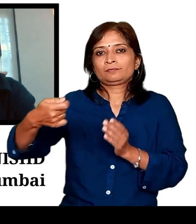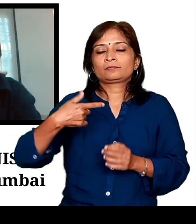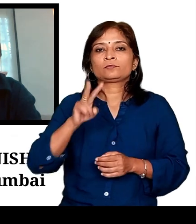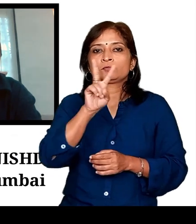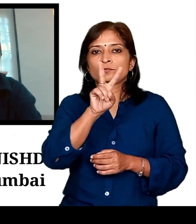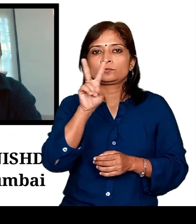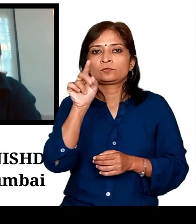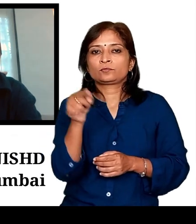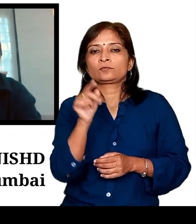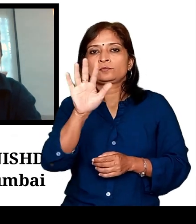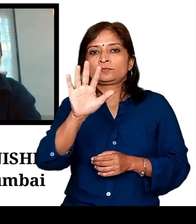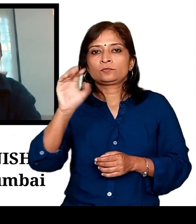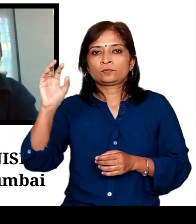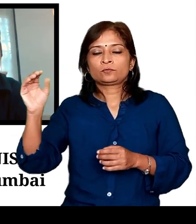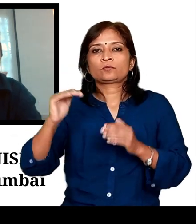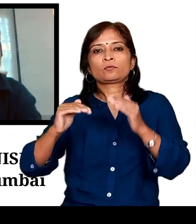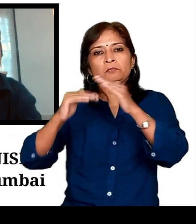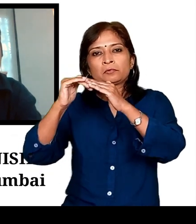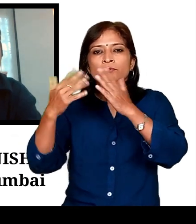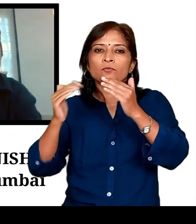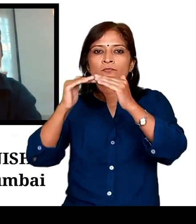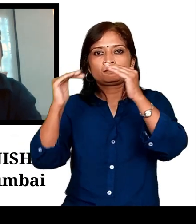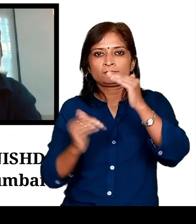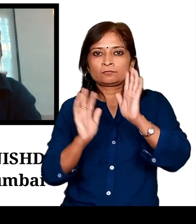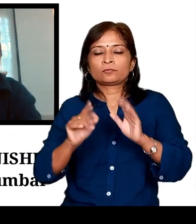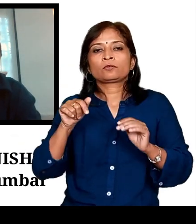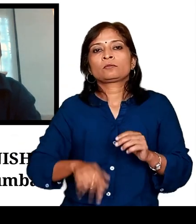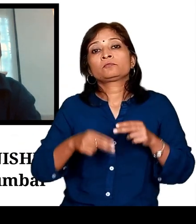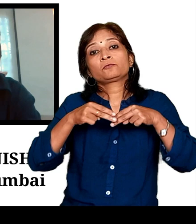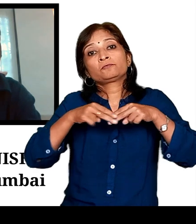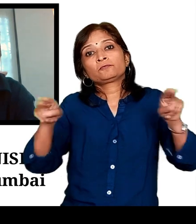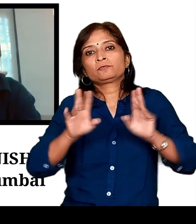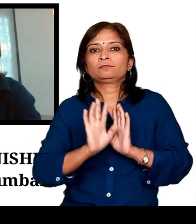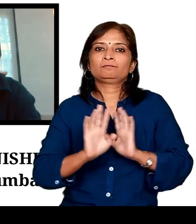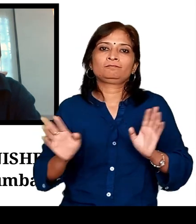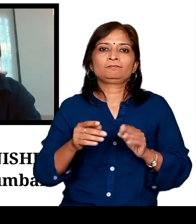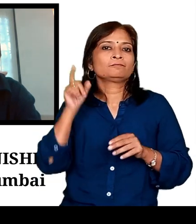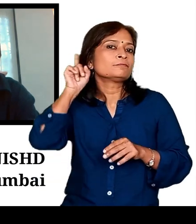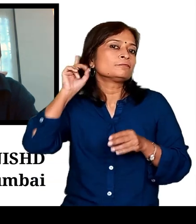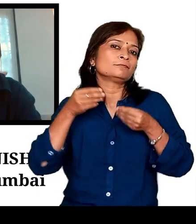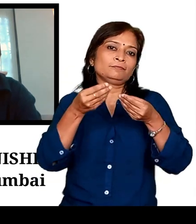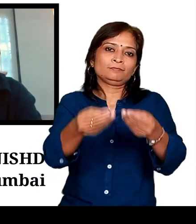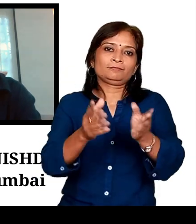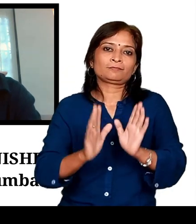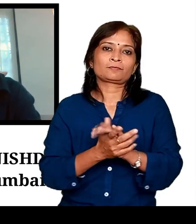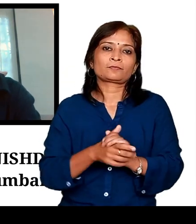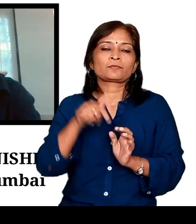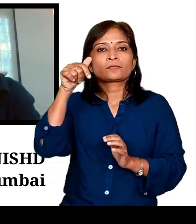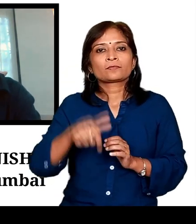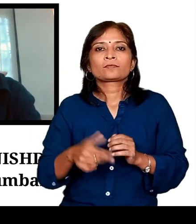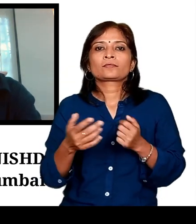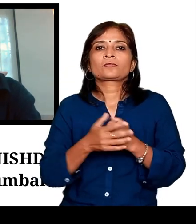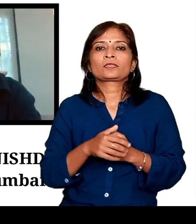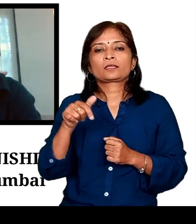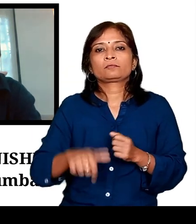है और उससे कम है, तो 100% फ्री ऑफ कॉस्ट हियरिंग एड दिया जाता है, और उसी के वजह से